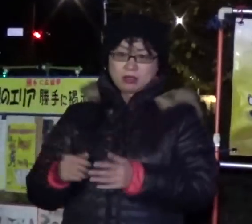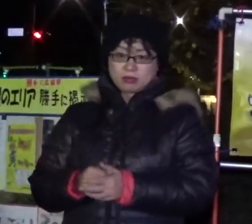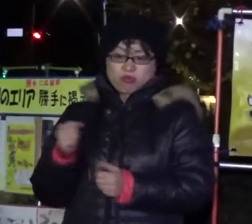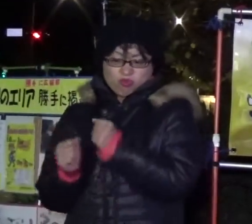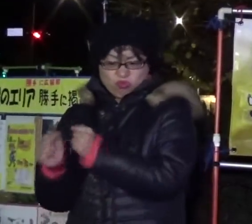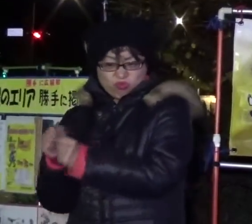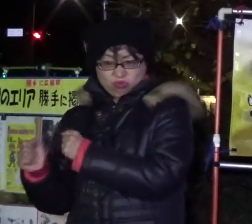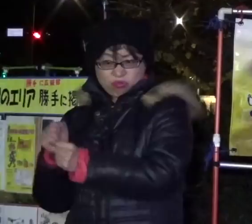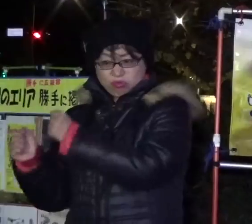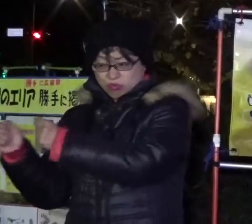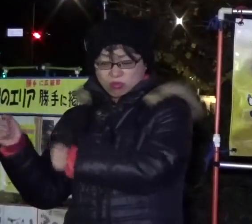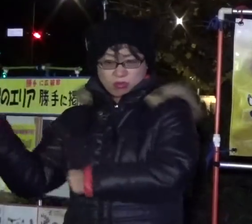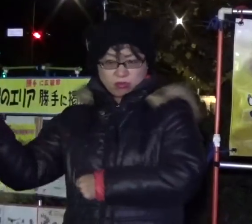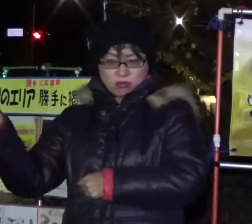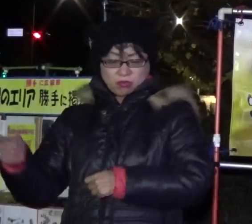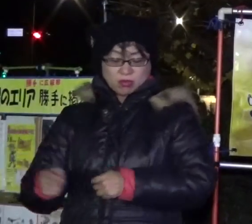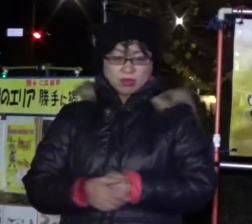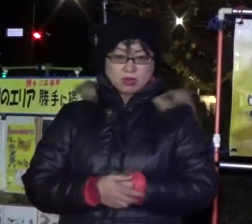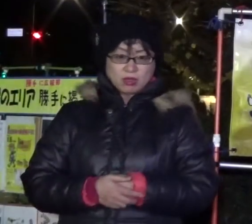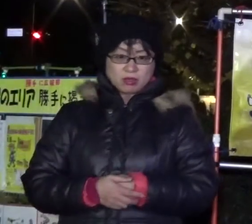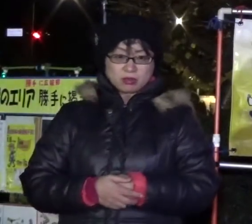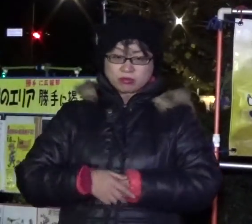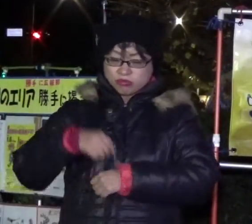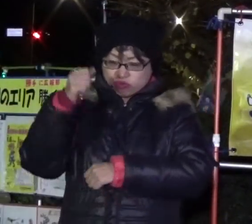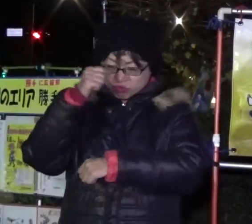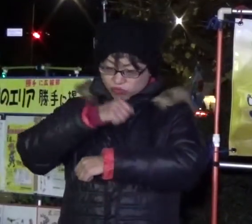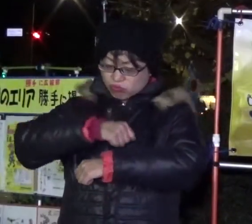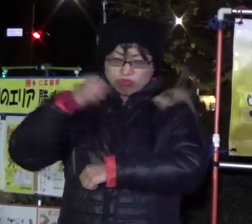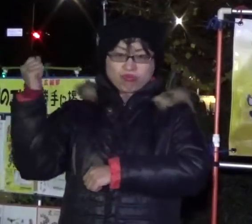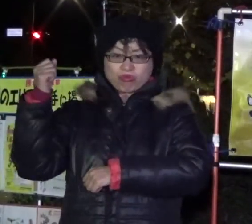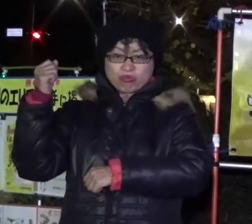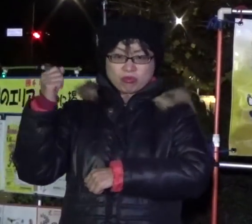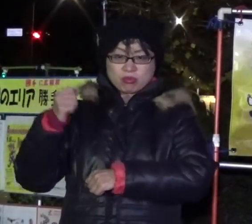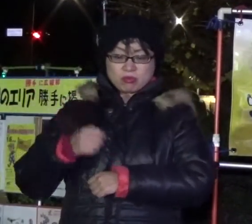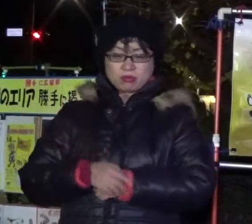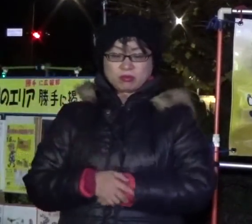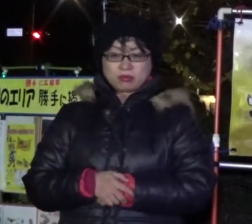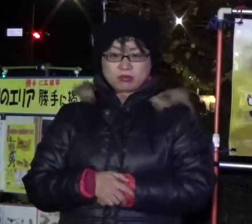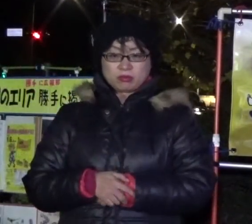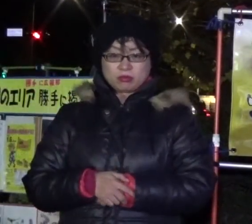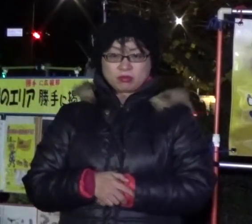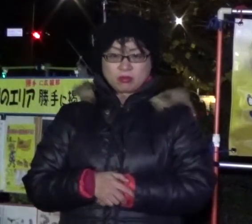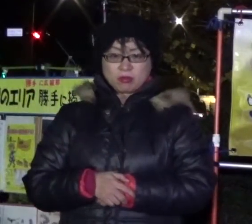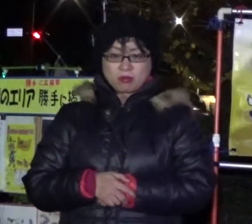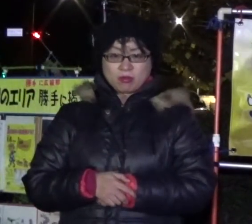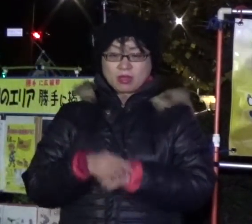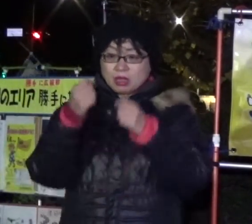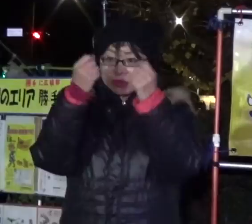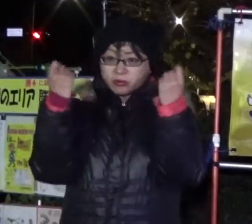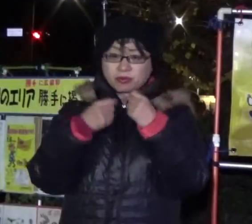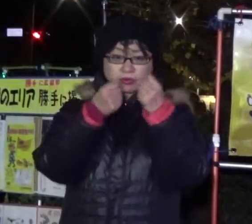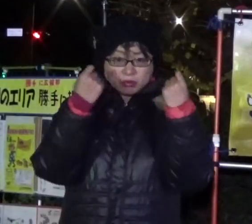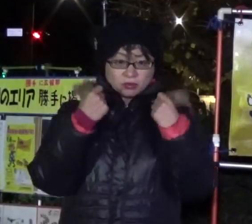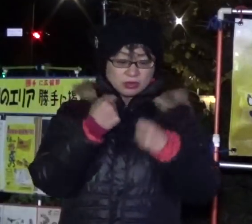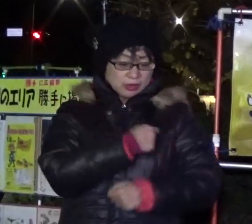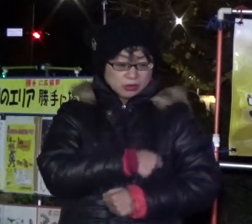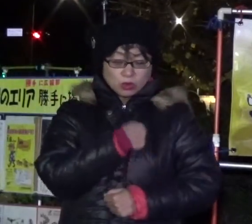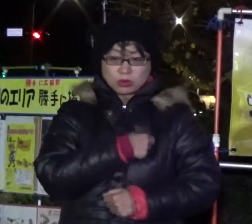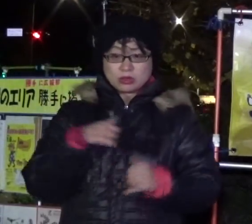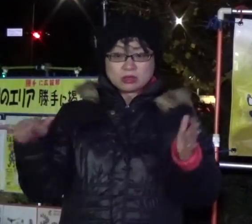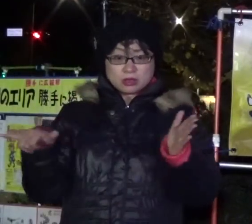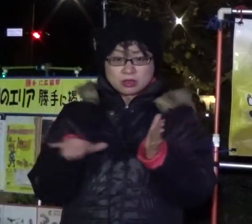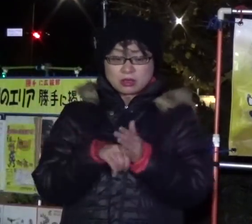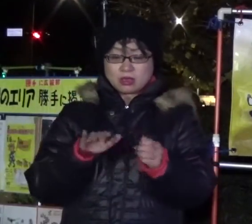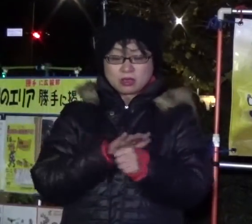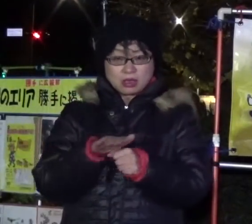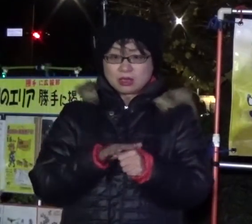か。だから許せないわけですよ。こういう一人一人の命や人生を大切にし